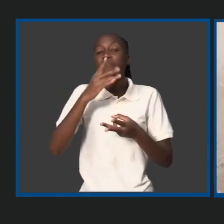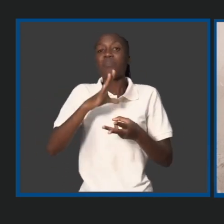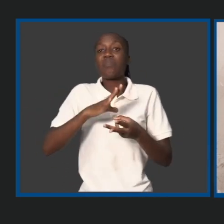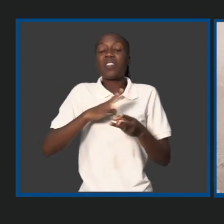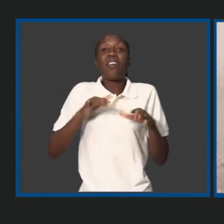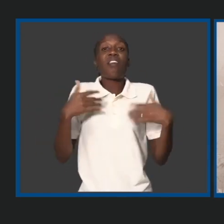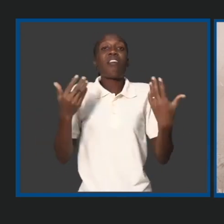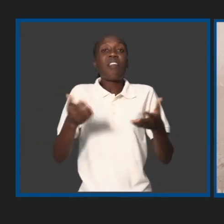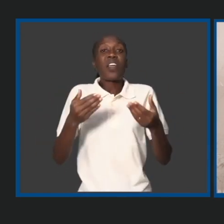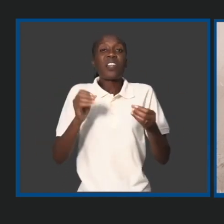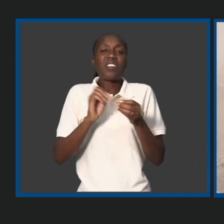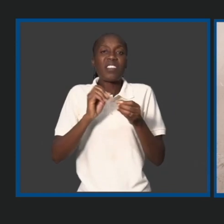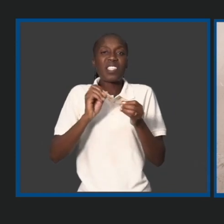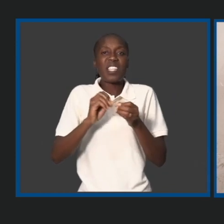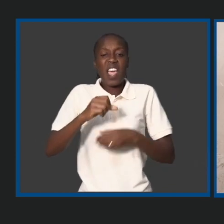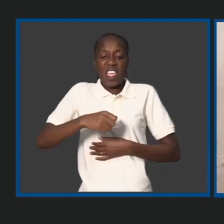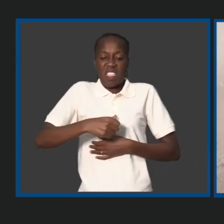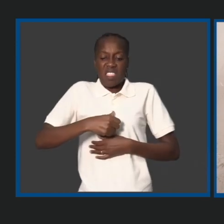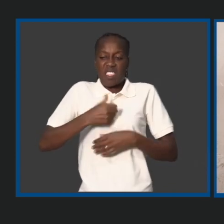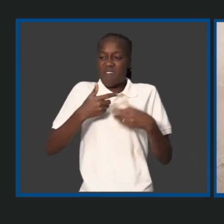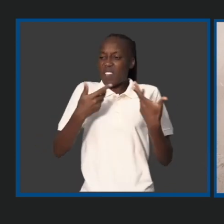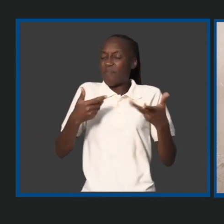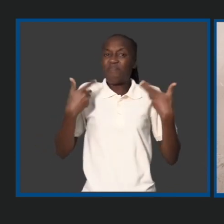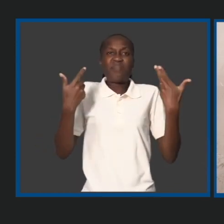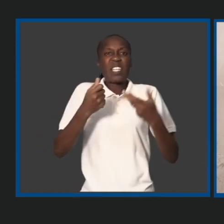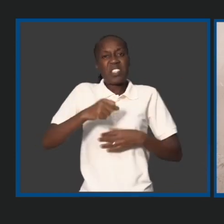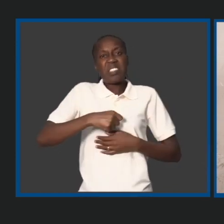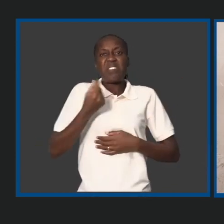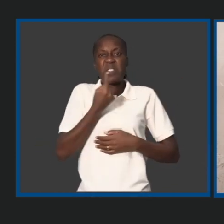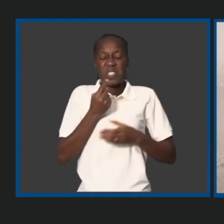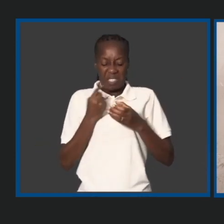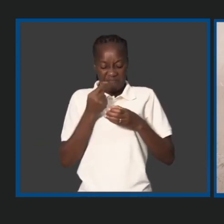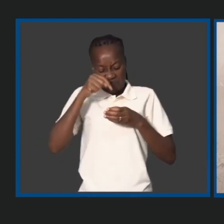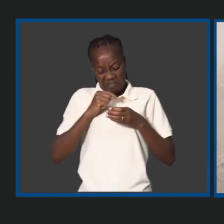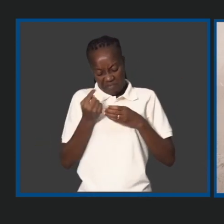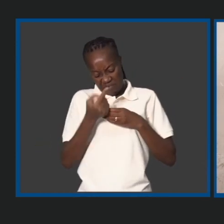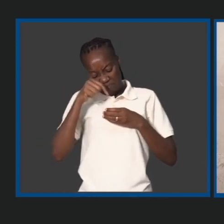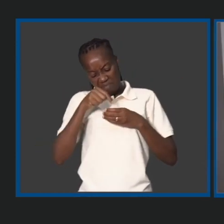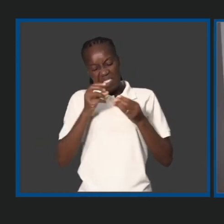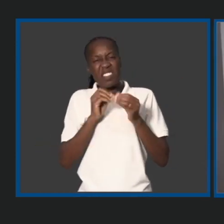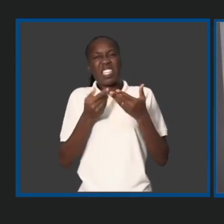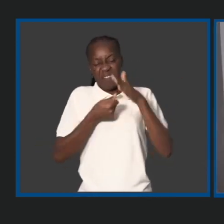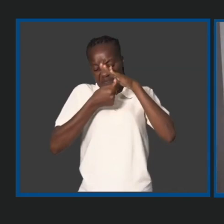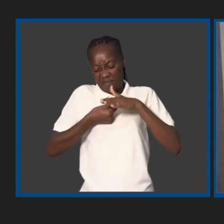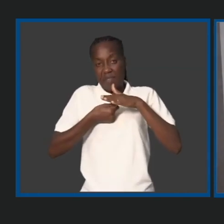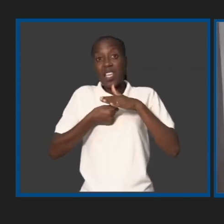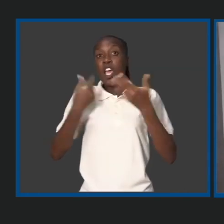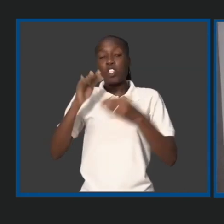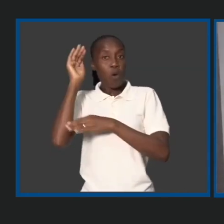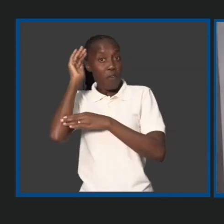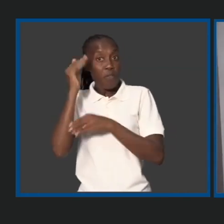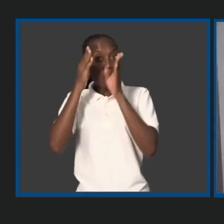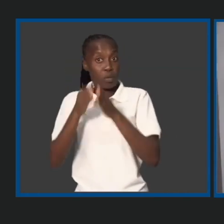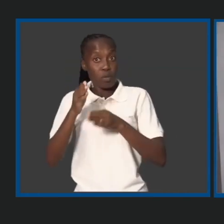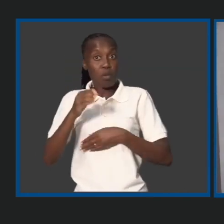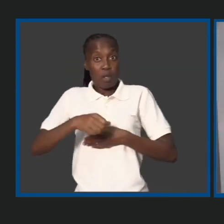no esquecimento, talvez não seja. Acabam se isolando e discriminam-se. Ouvimos aqui casos de alguém que se